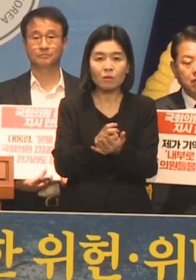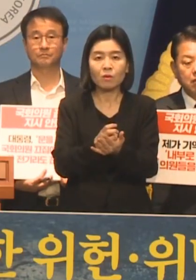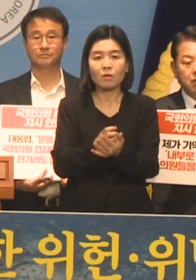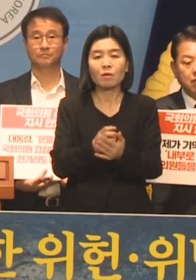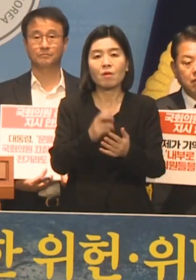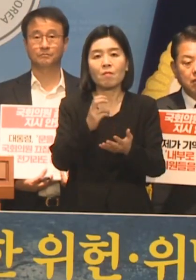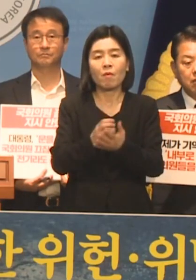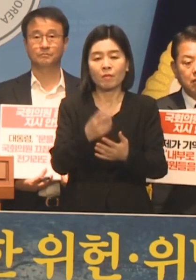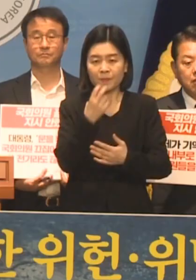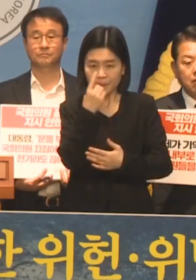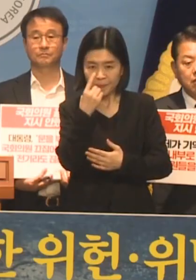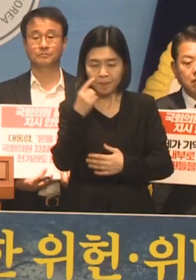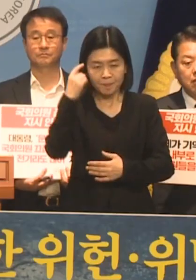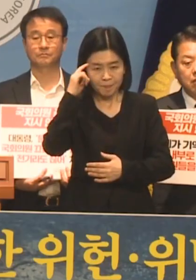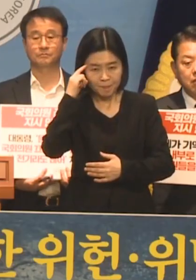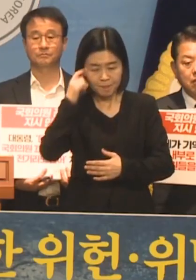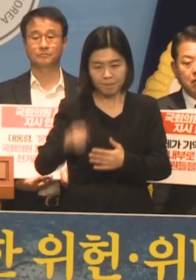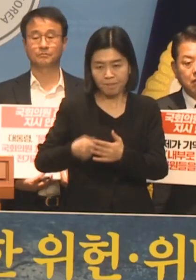보여주십시오.